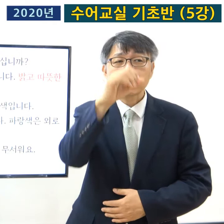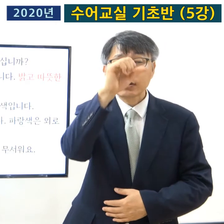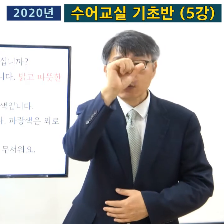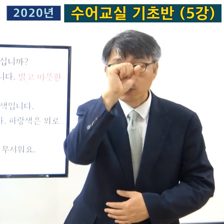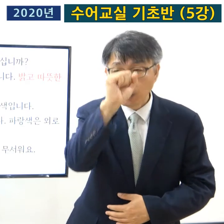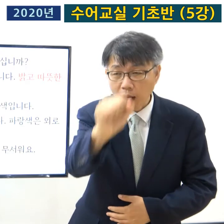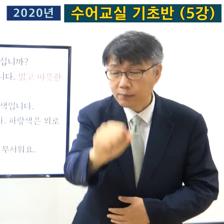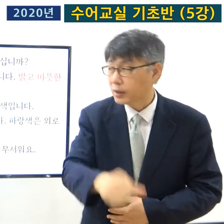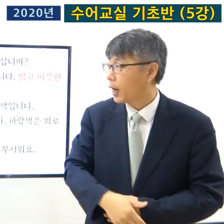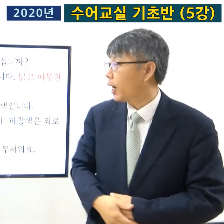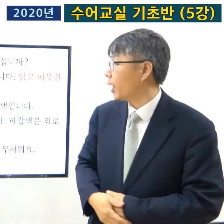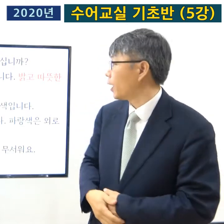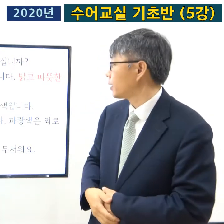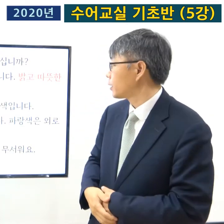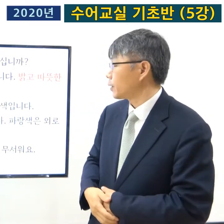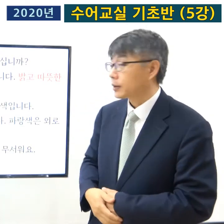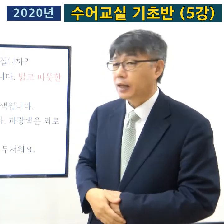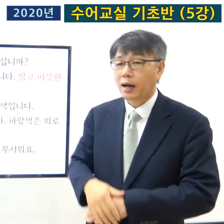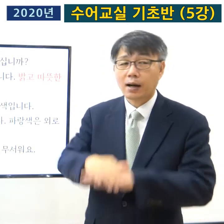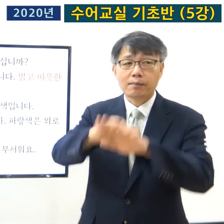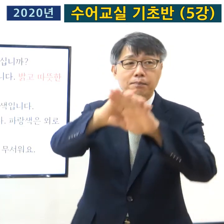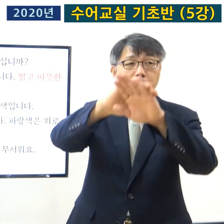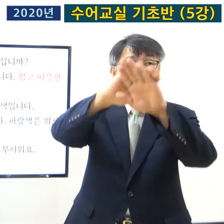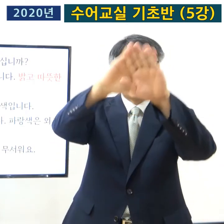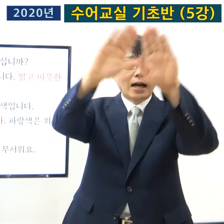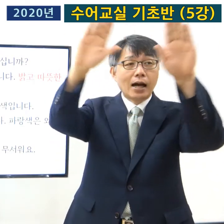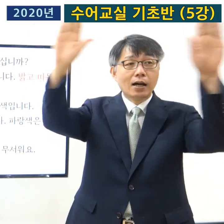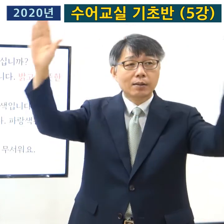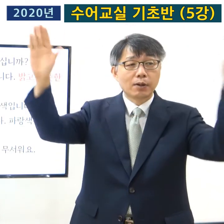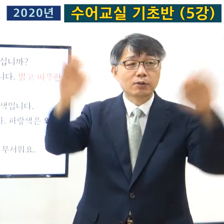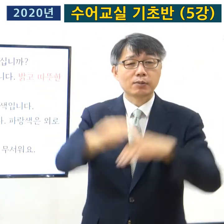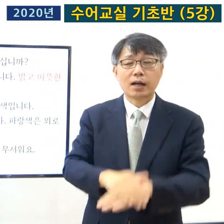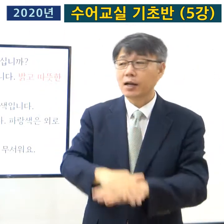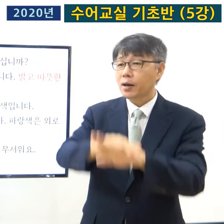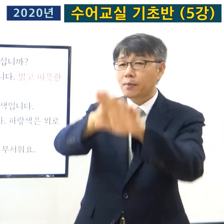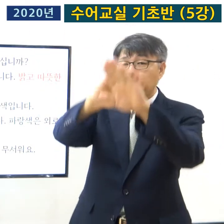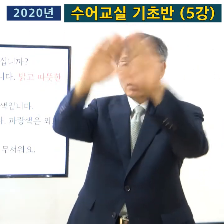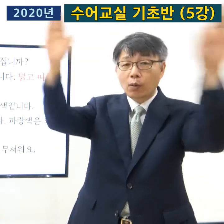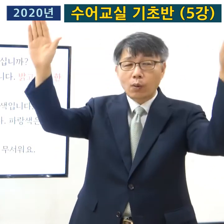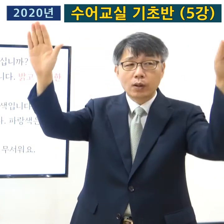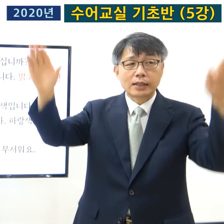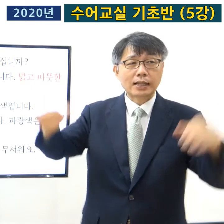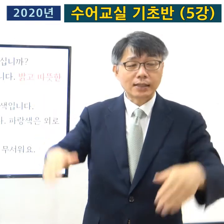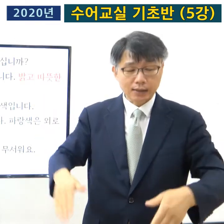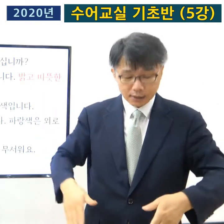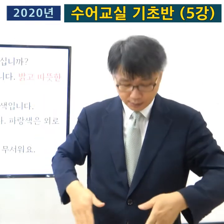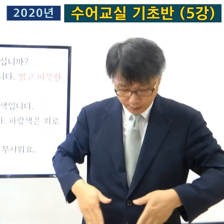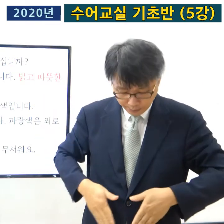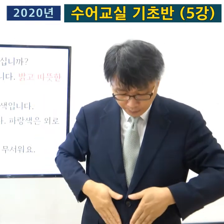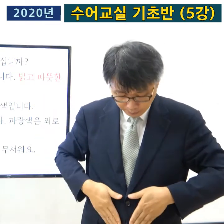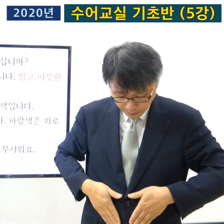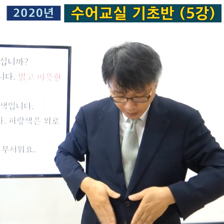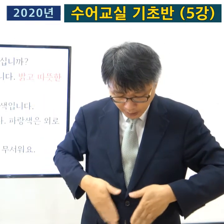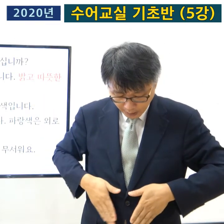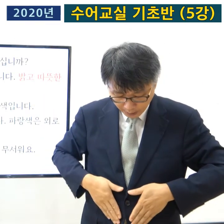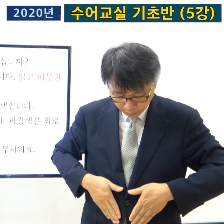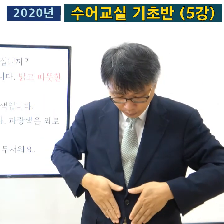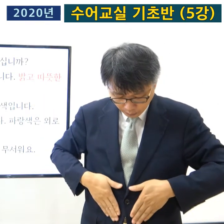노란색을 좋아합니다. 자, 밝다 배웠습니다. 밝고 따뜻한은 배 아래쪽에서